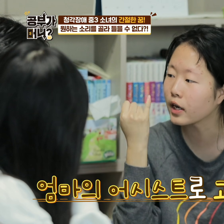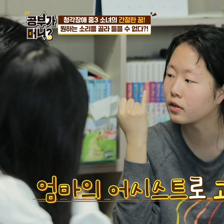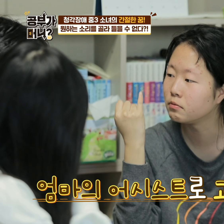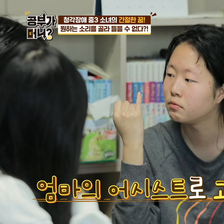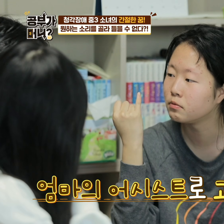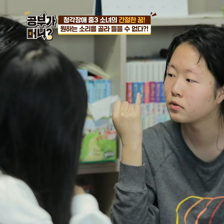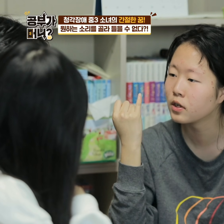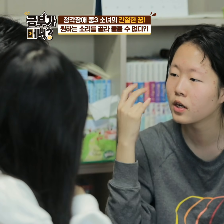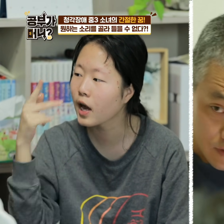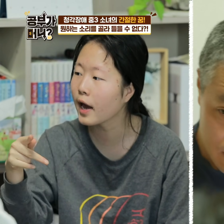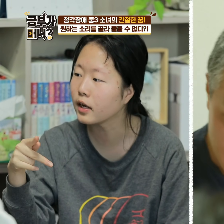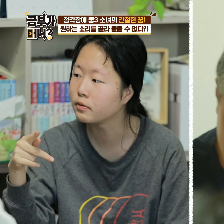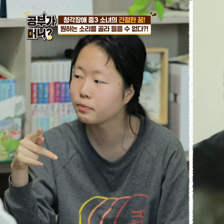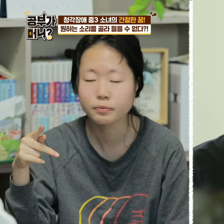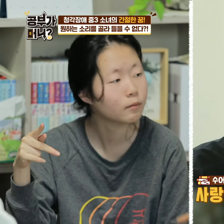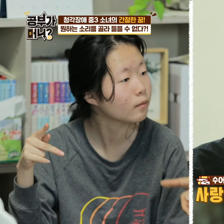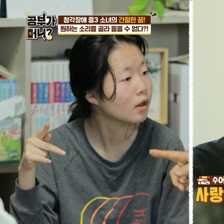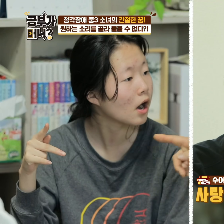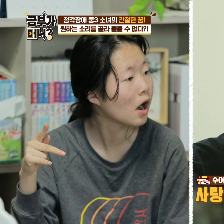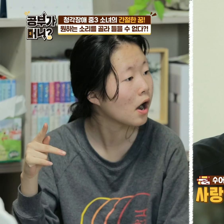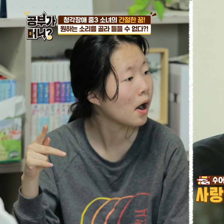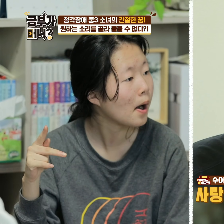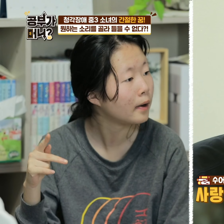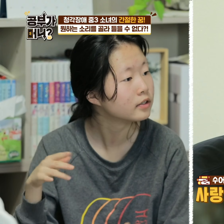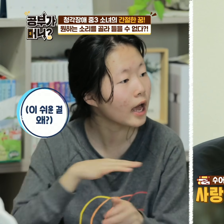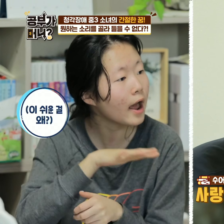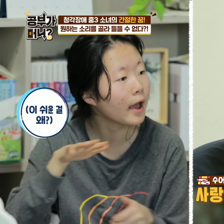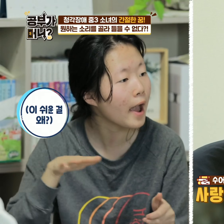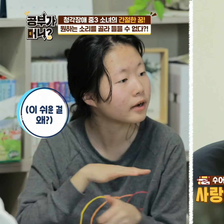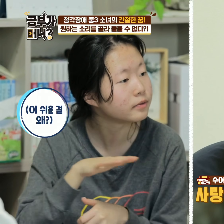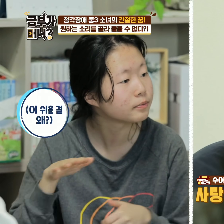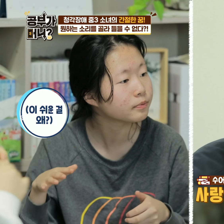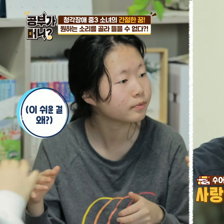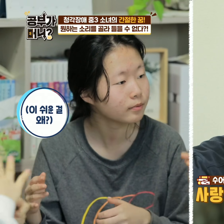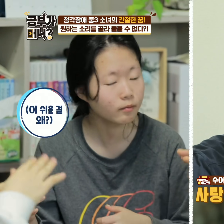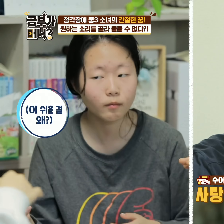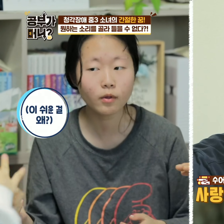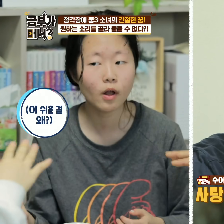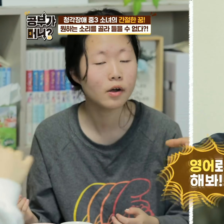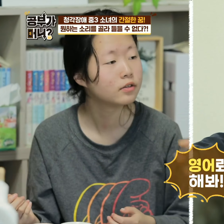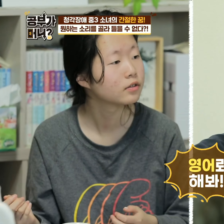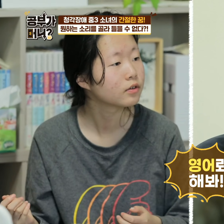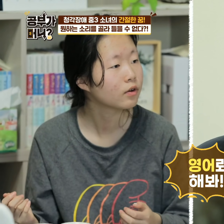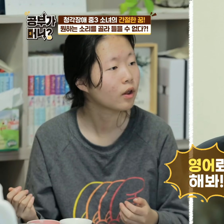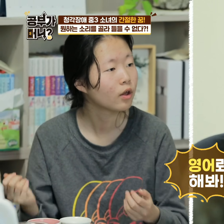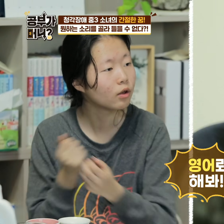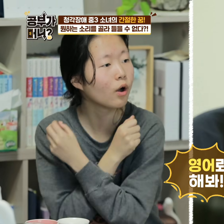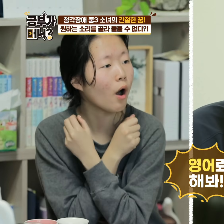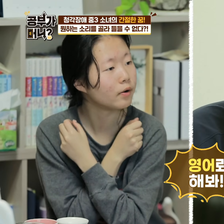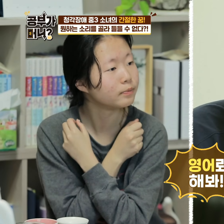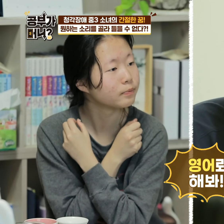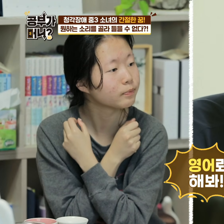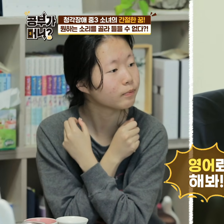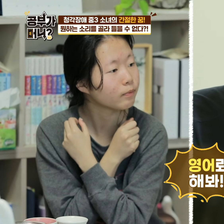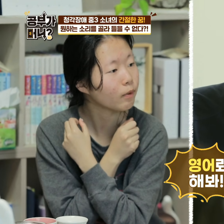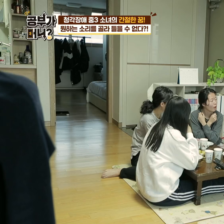K. 야, 사랑해 해봐. 사랑해. 아니, 영어로 해봐, 영어로. 이거. 아,